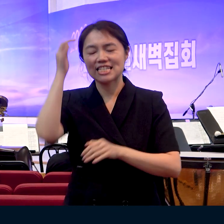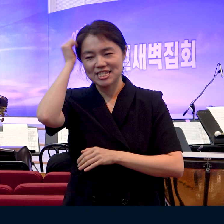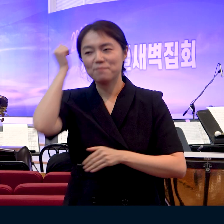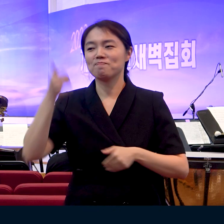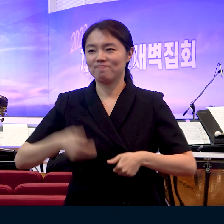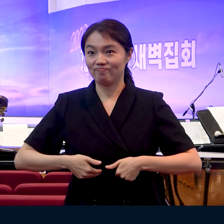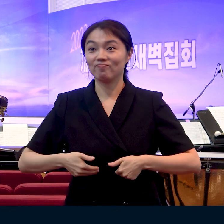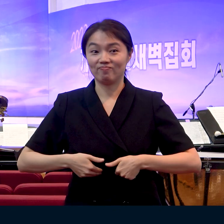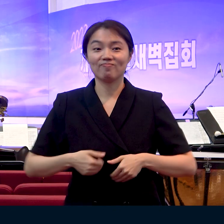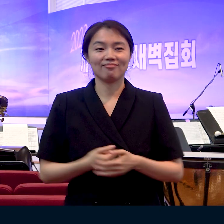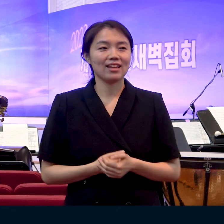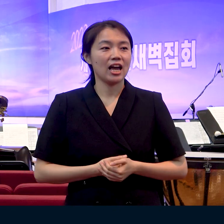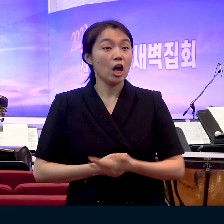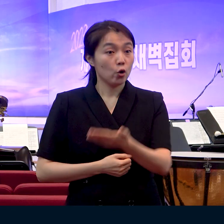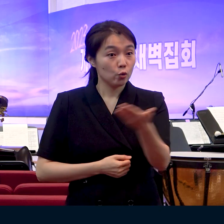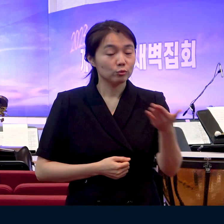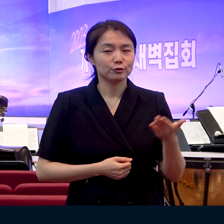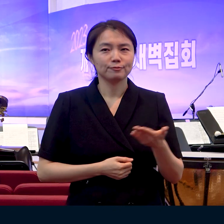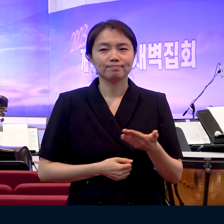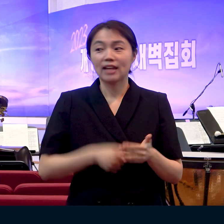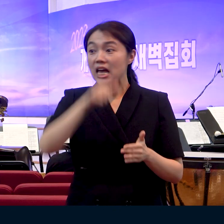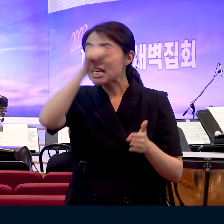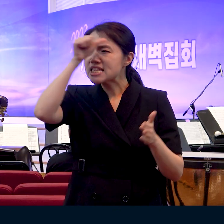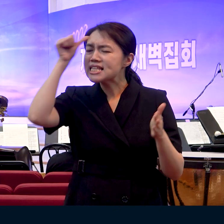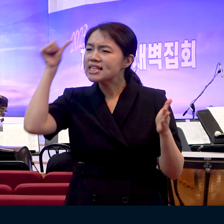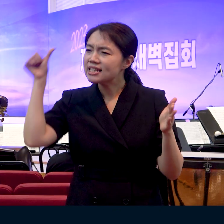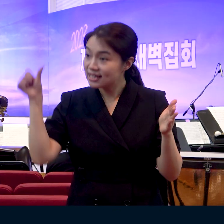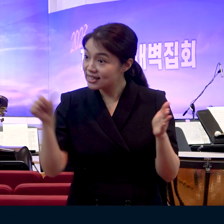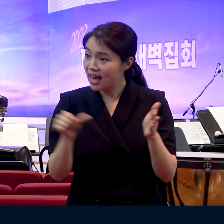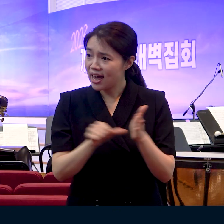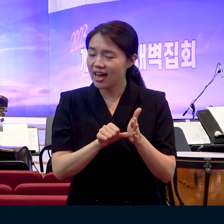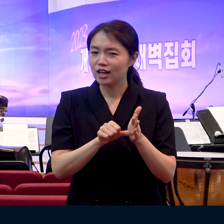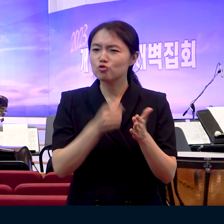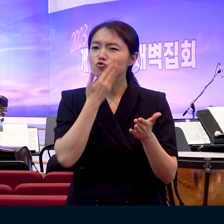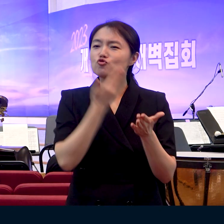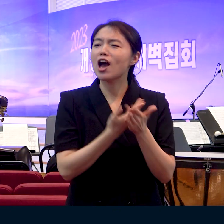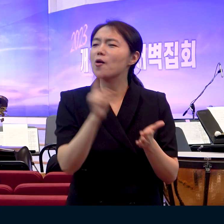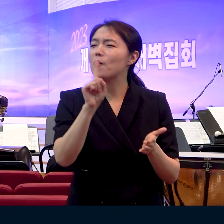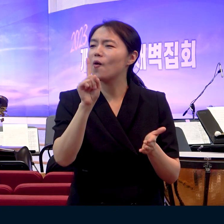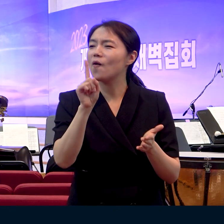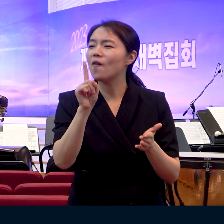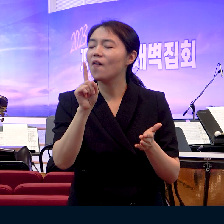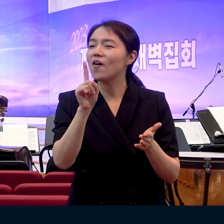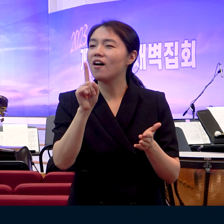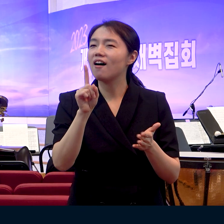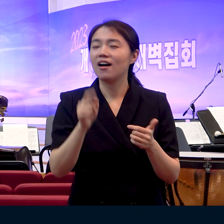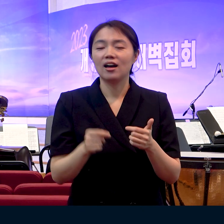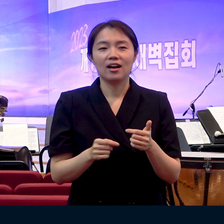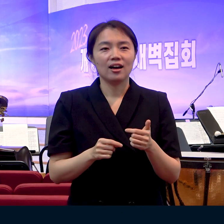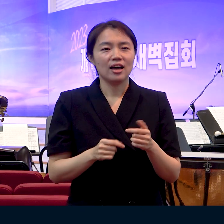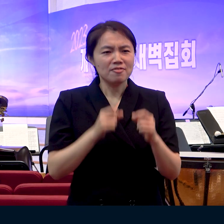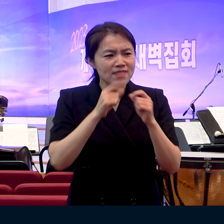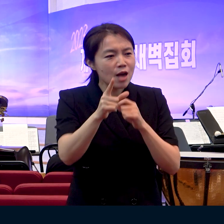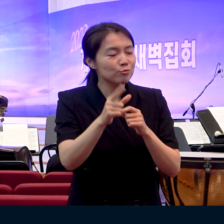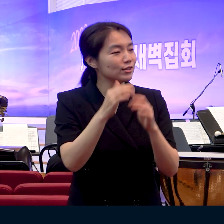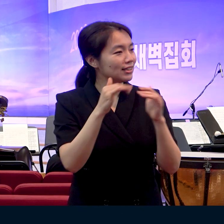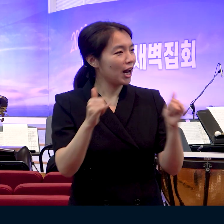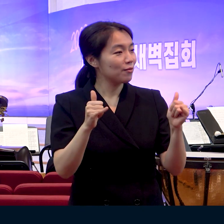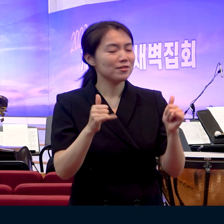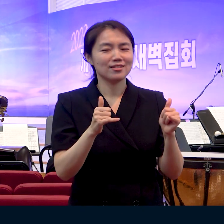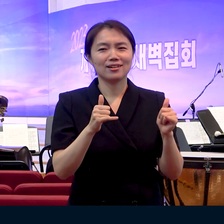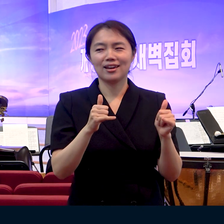여러분, 인생을 갖다가 양으로 승부하지 마세요. 참 많은 사람들이 인생을 양으로